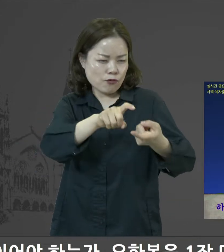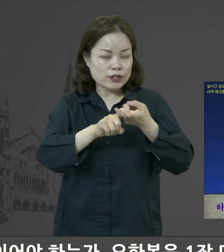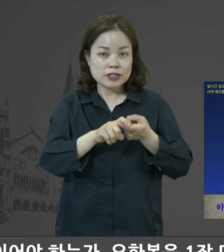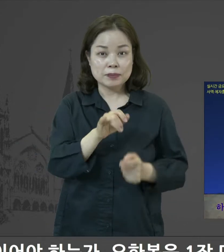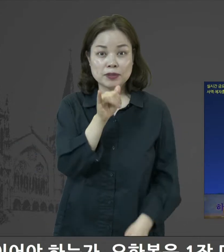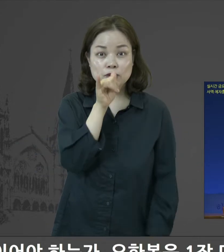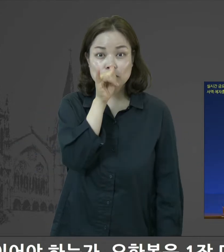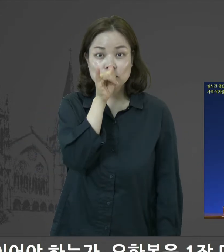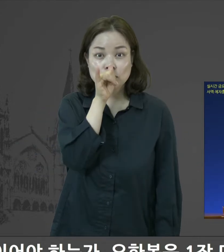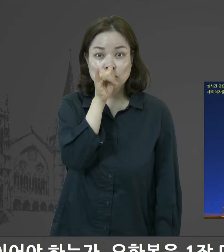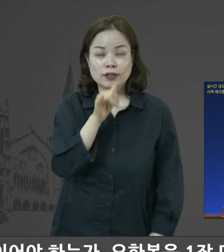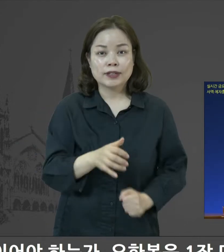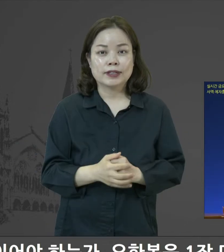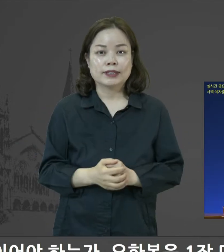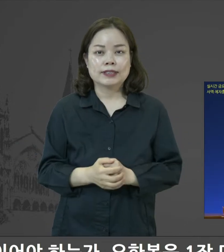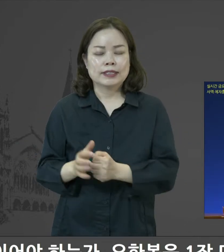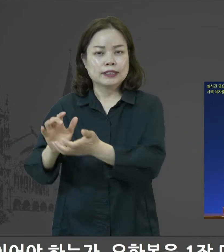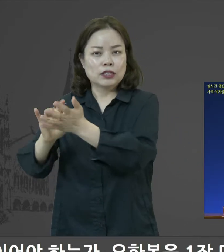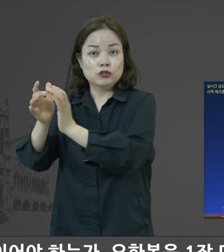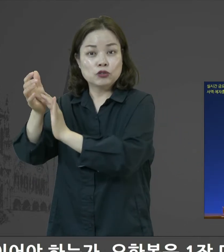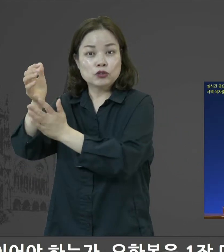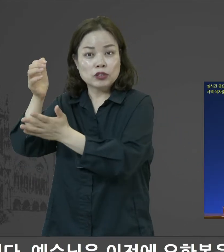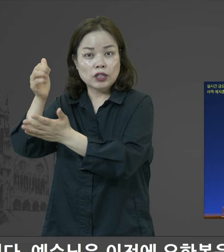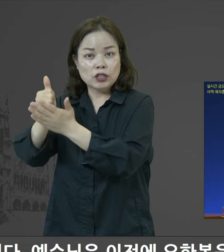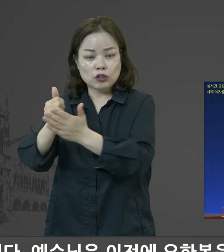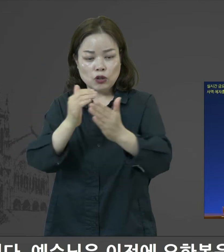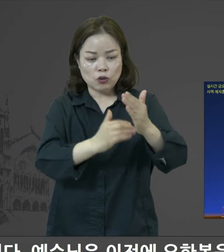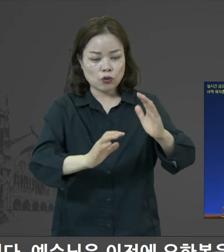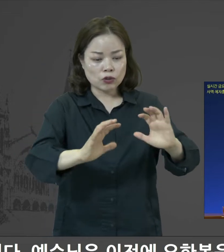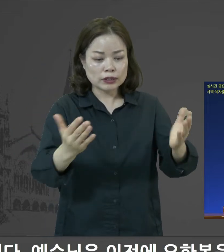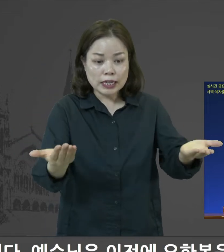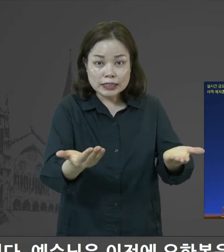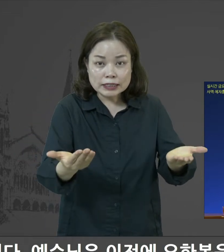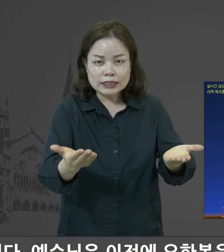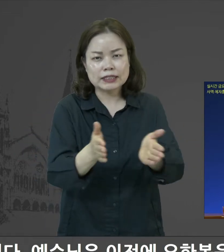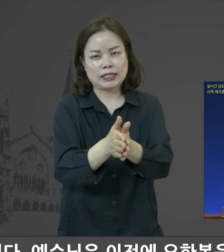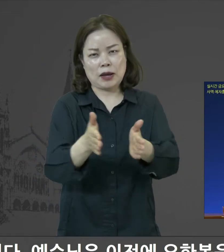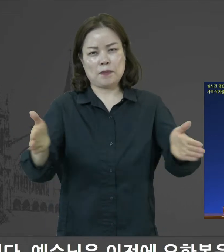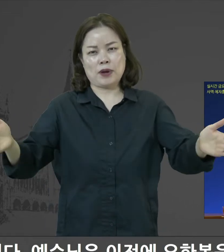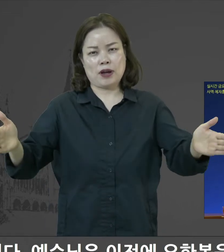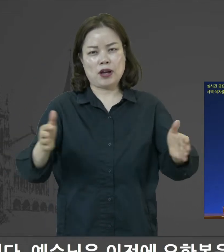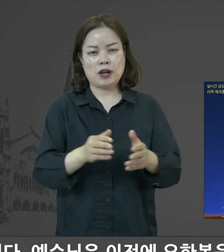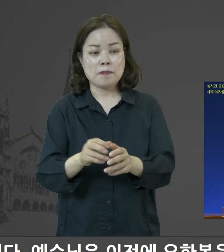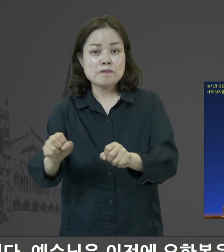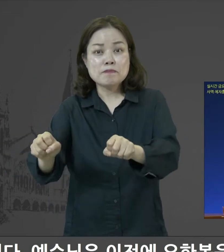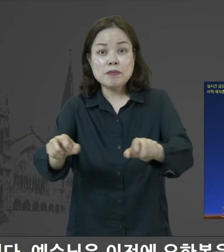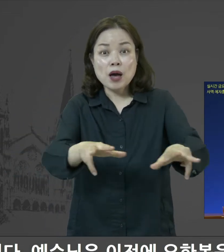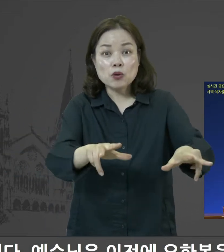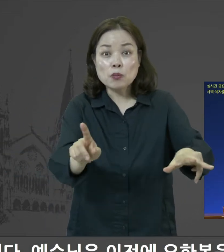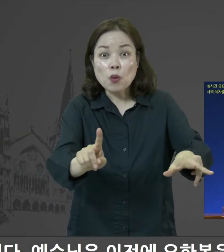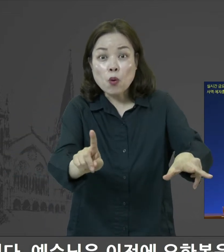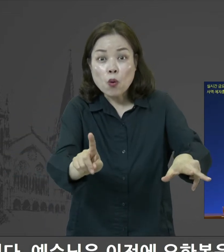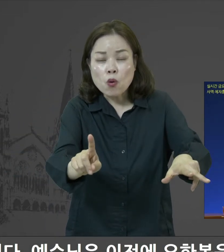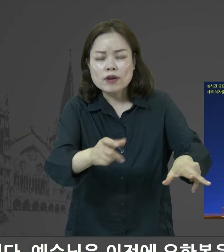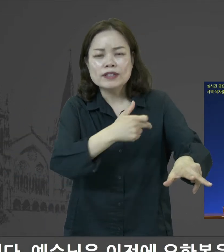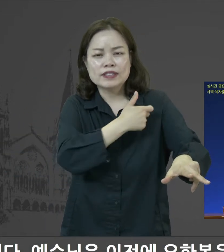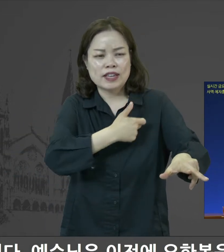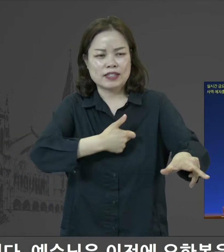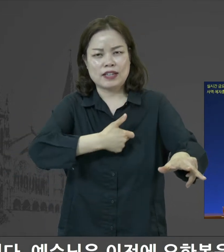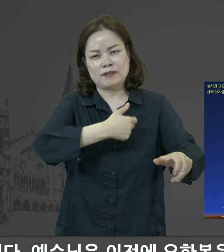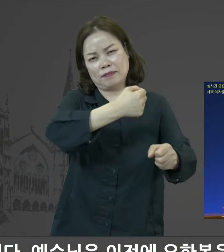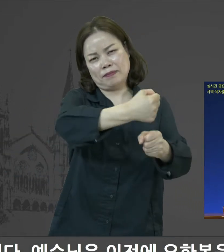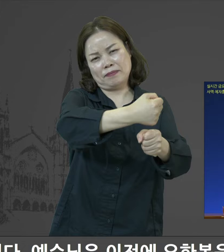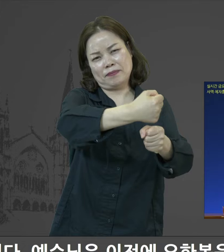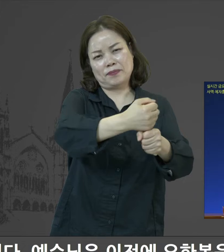보여주십니다. 그러니까 예수님이 공생애를 시작하시면서 곧바로 하신 일이 제자들을 삼으신